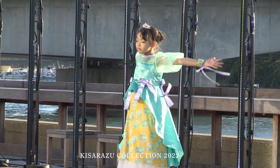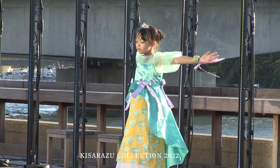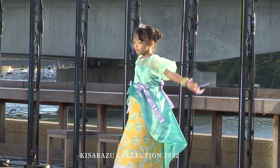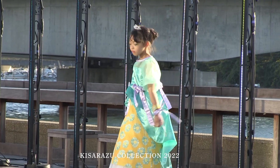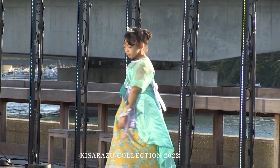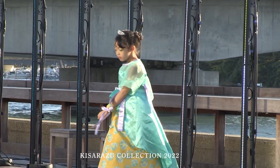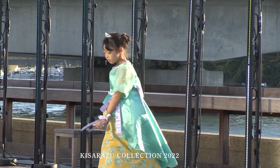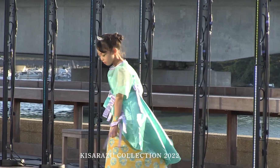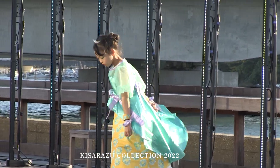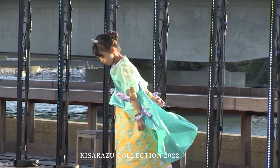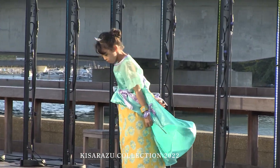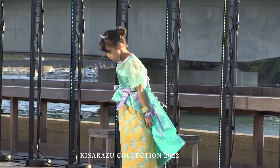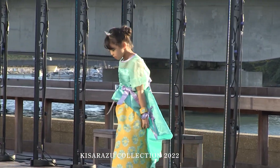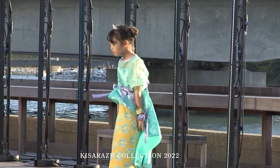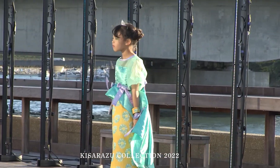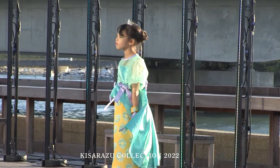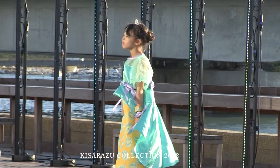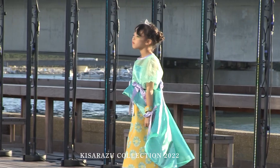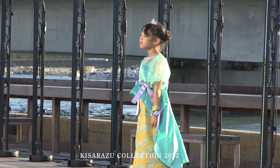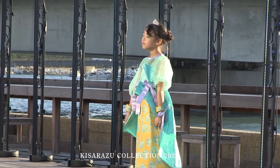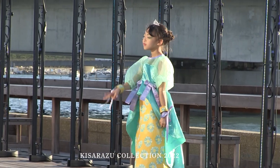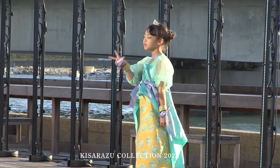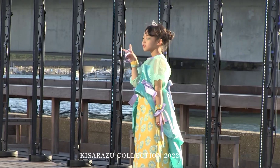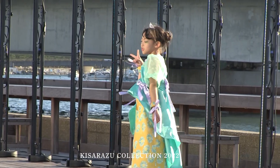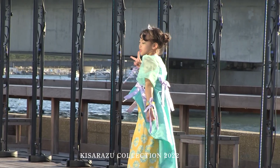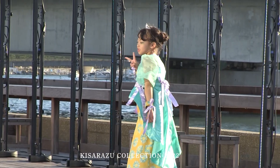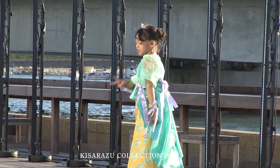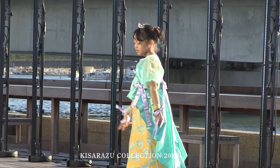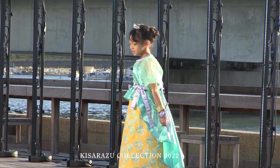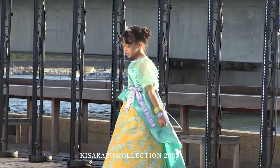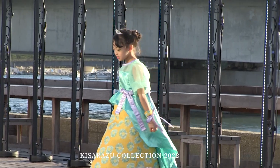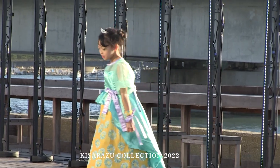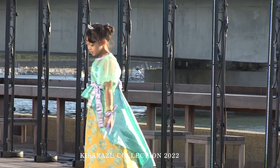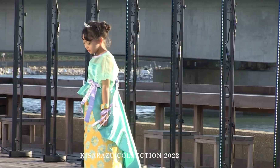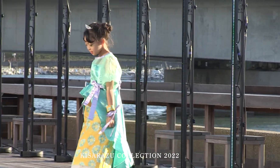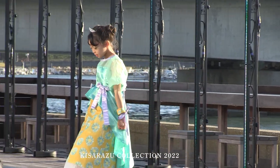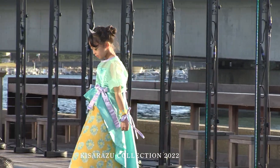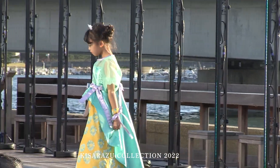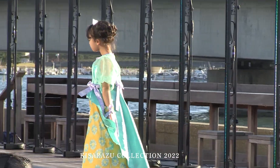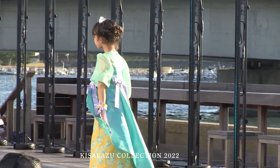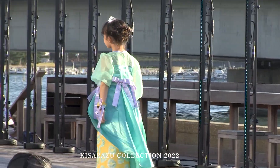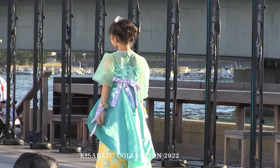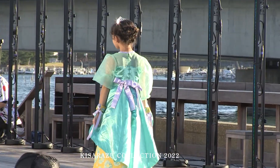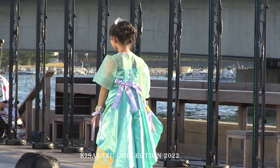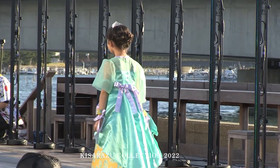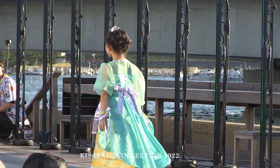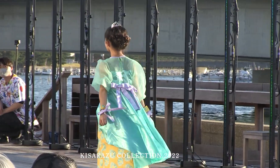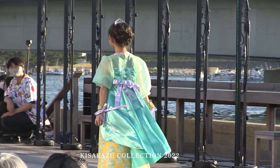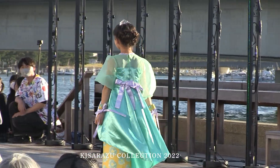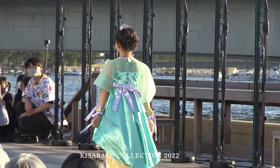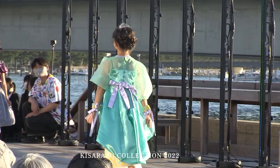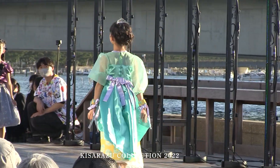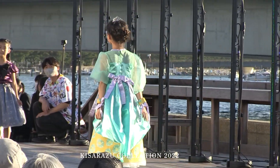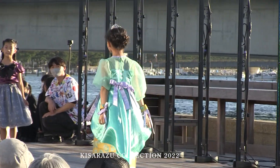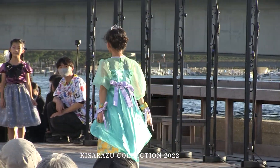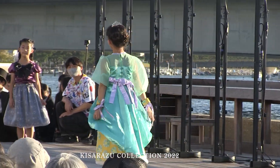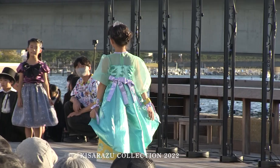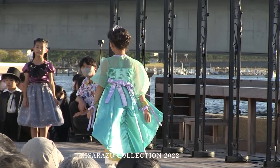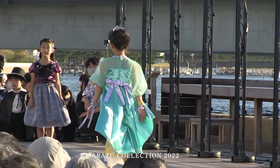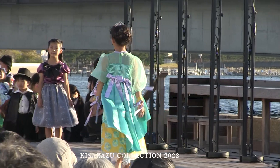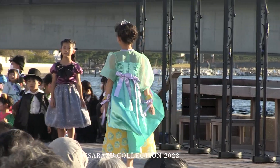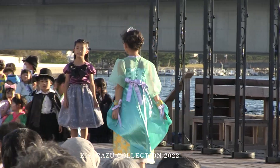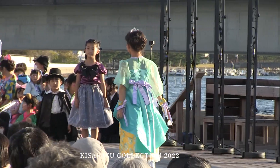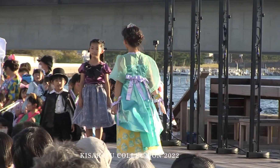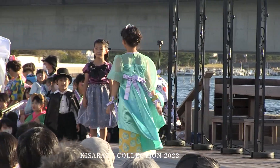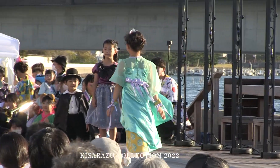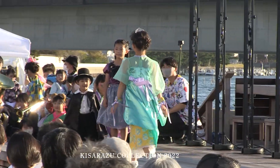木更津コレクションに出演できて嬉しい、楽しみ、ドキドキですと話してくれたゆずきち